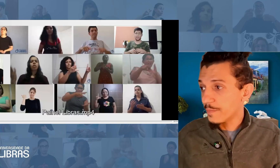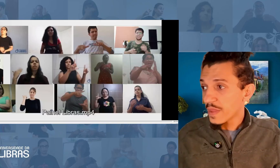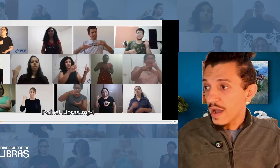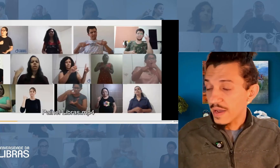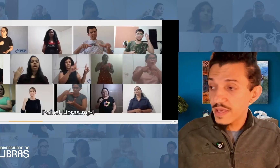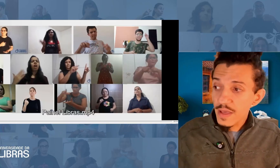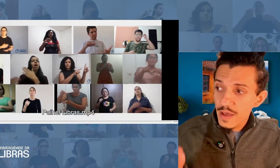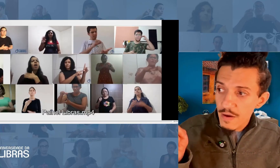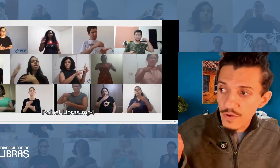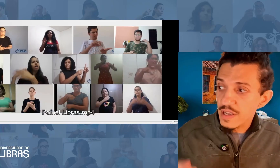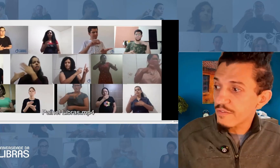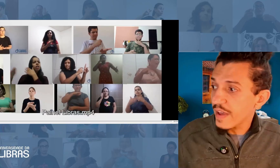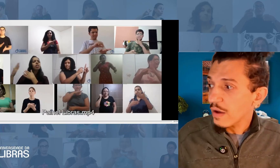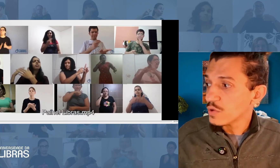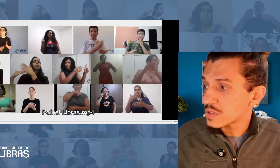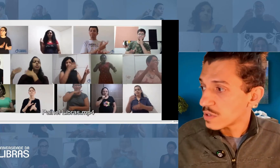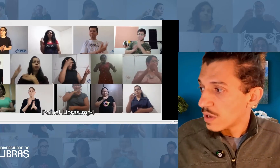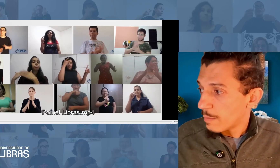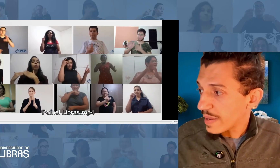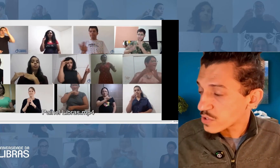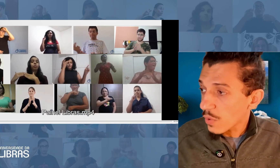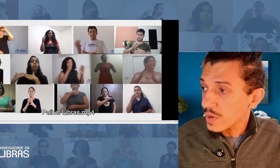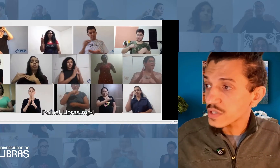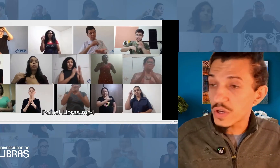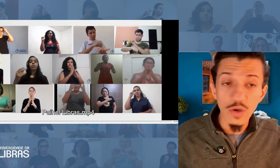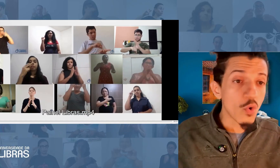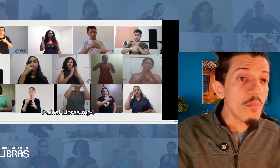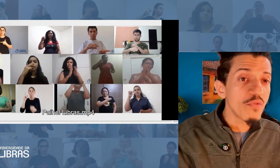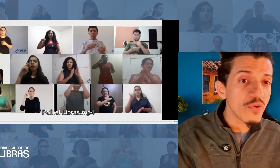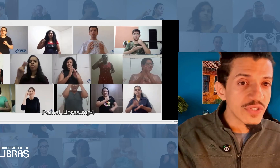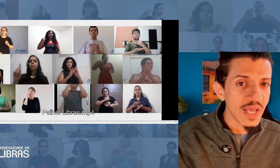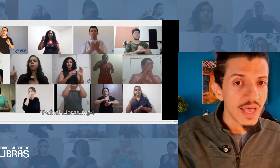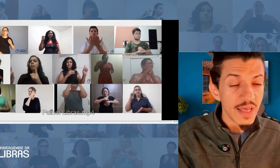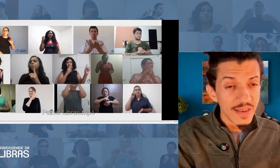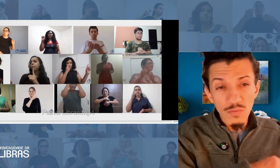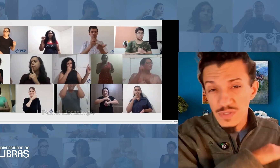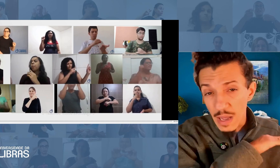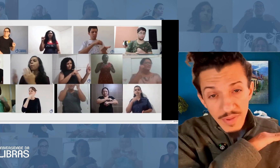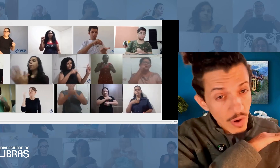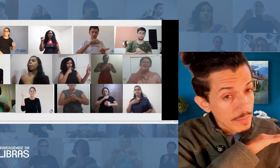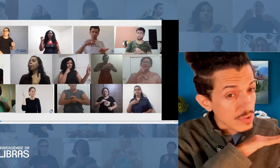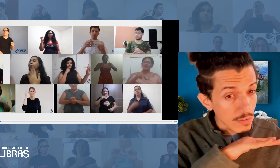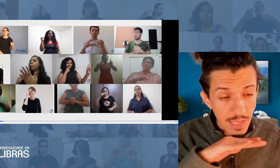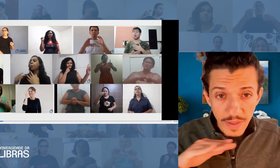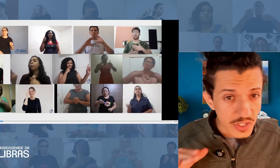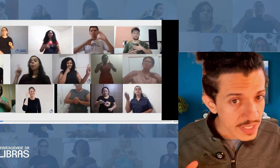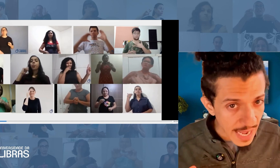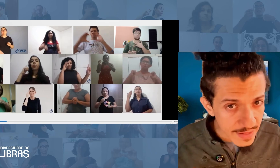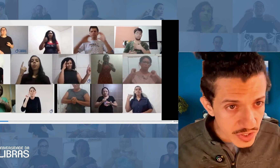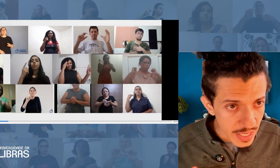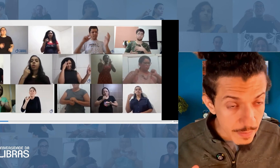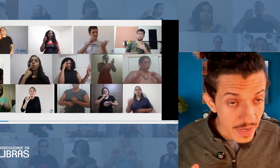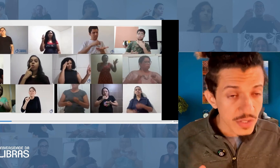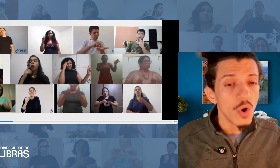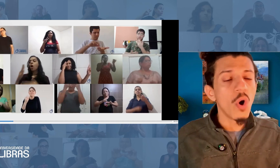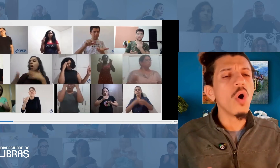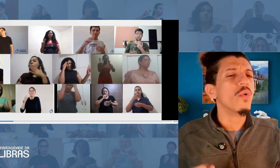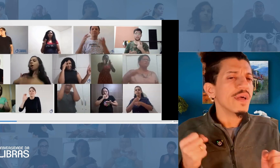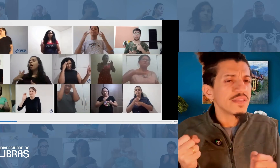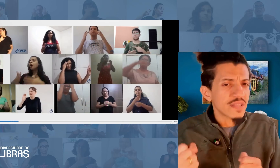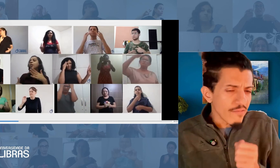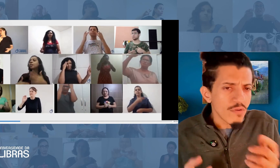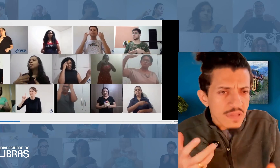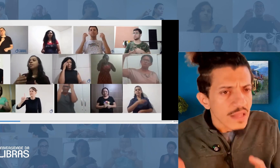dia. Aqui você vê os pessoas que, como você, não sabiam absolutamente nada de Libras